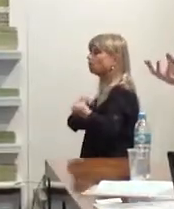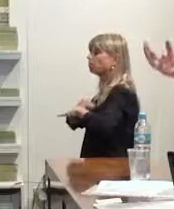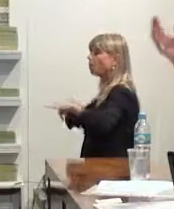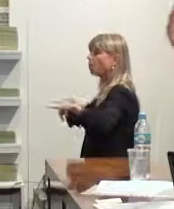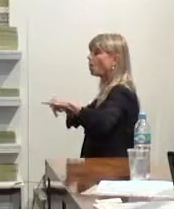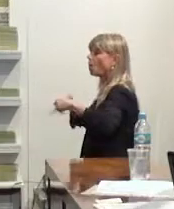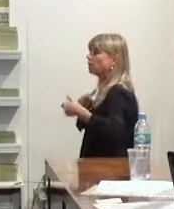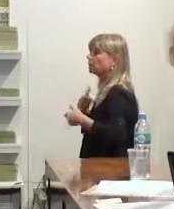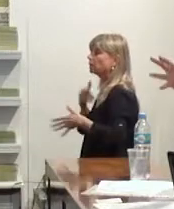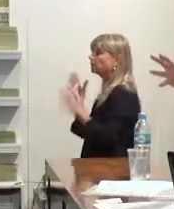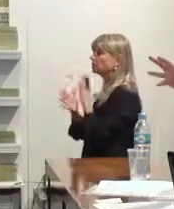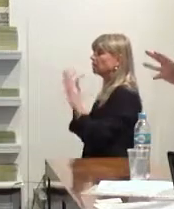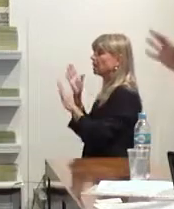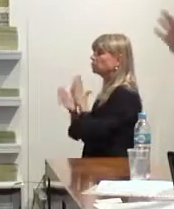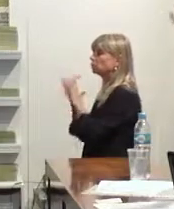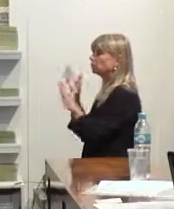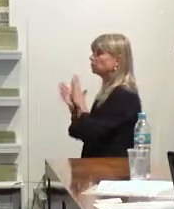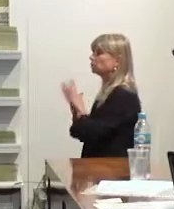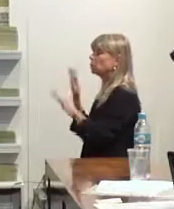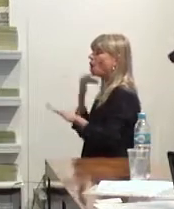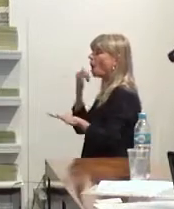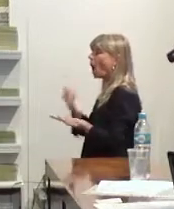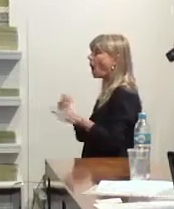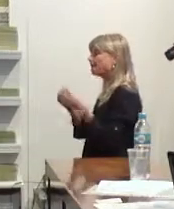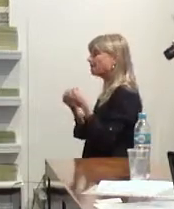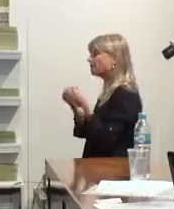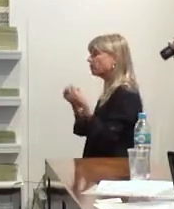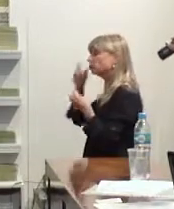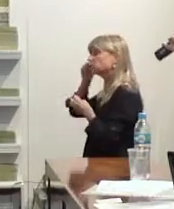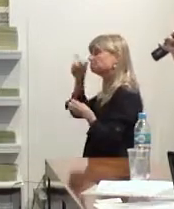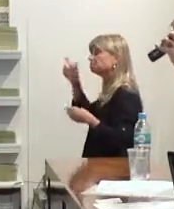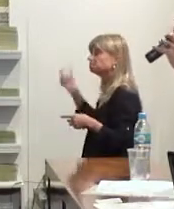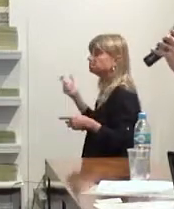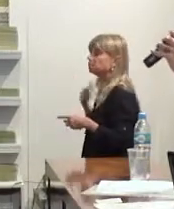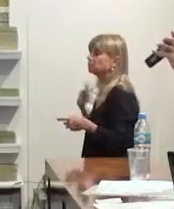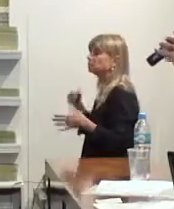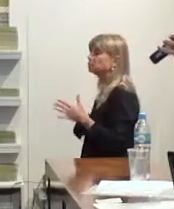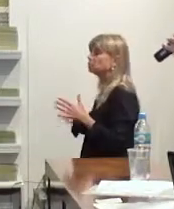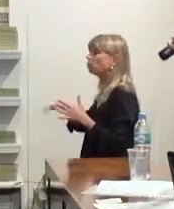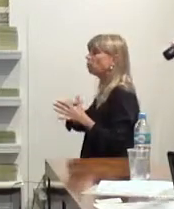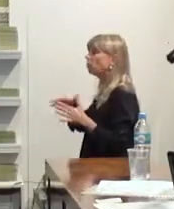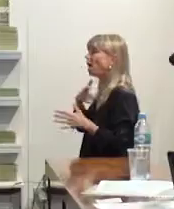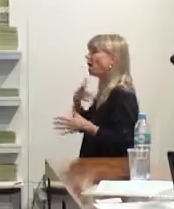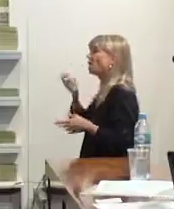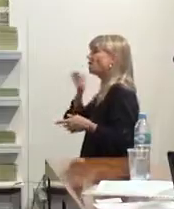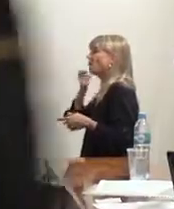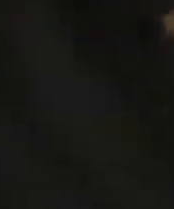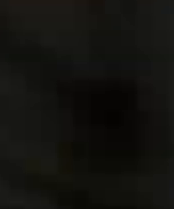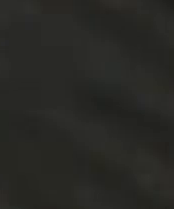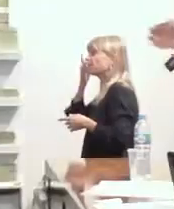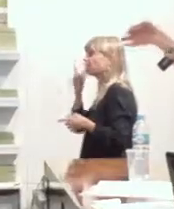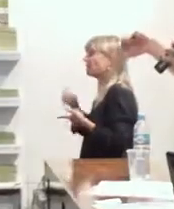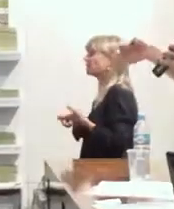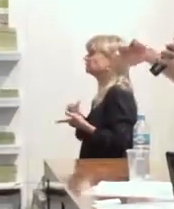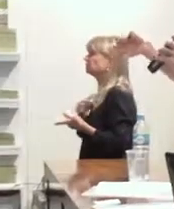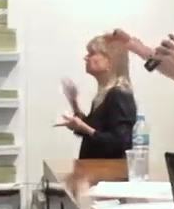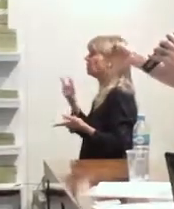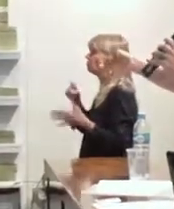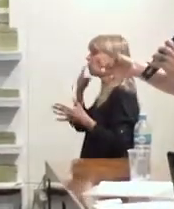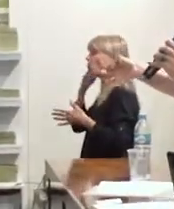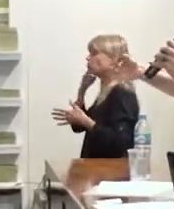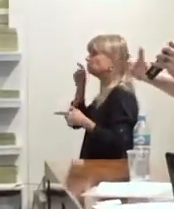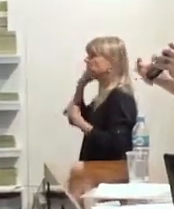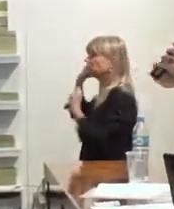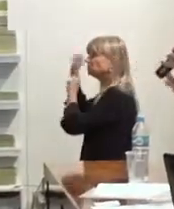transporte y ya hay muchas experiencias en ciudades, por ejemplo en Francia, donde el municipio,